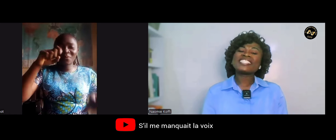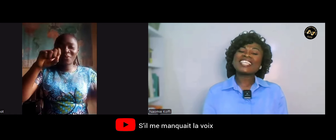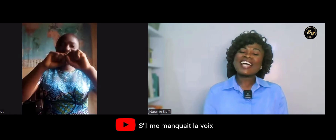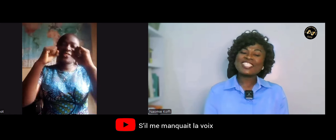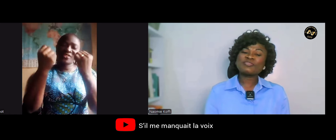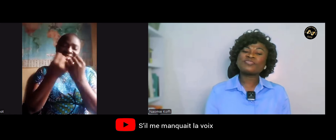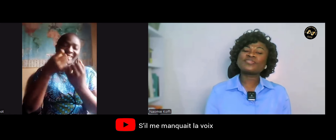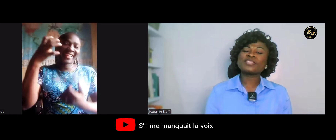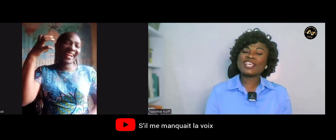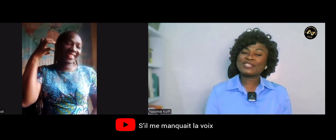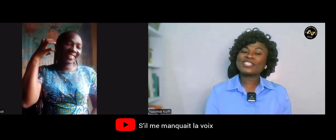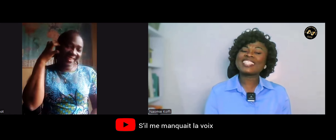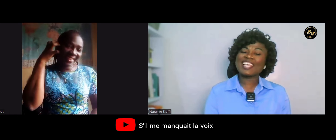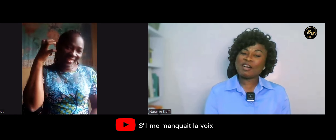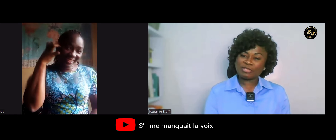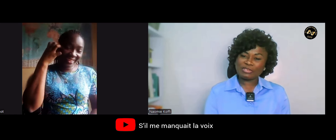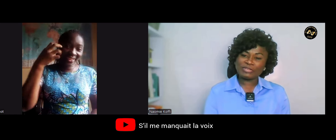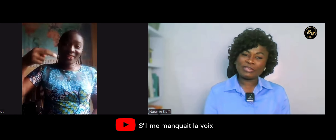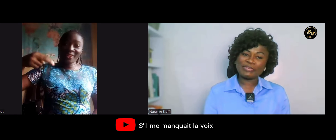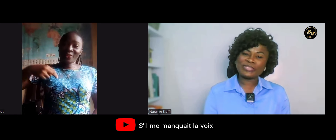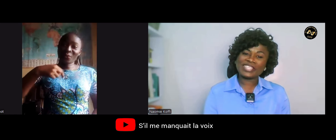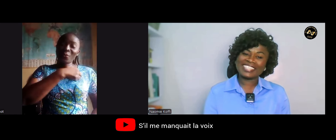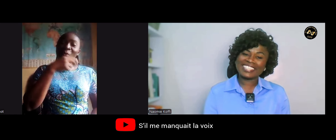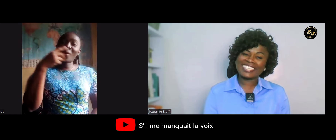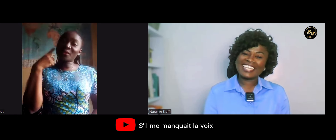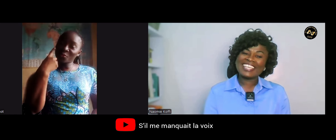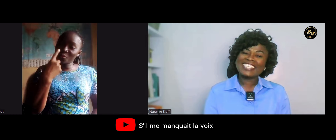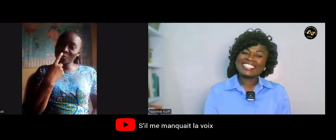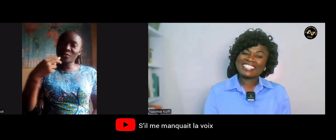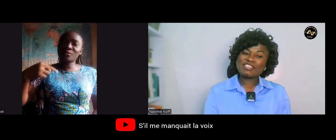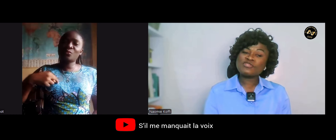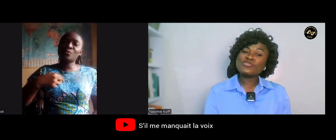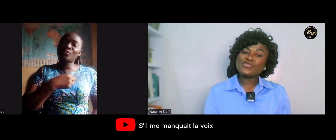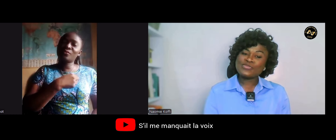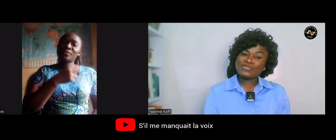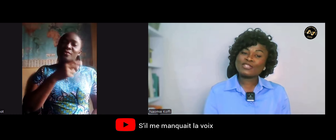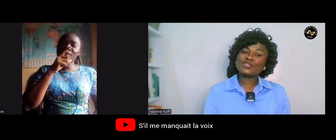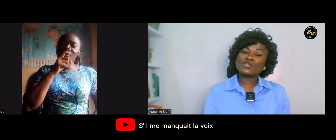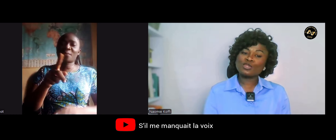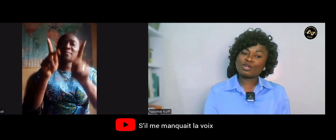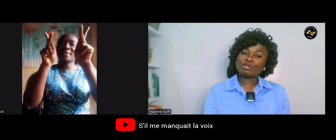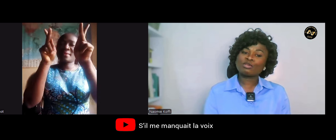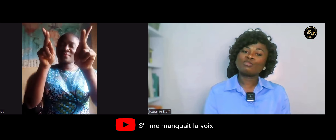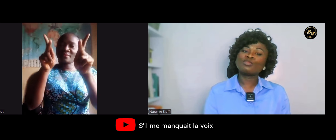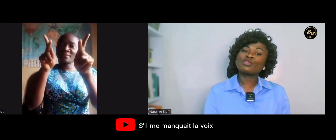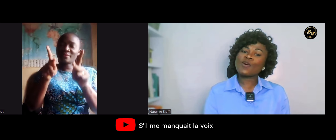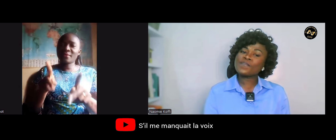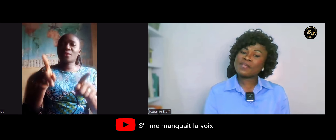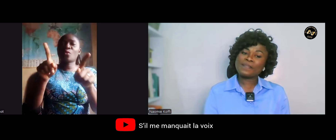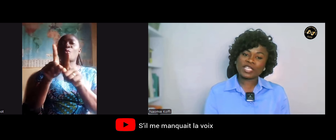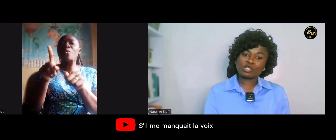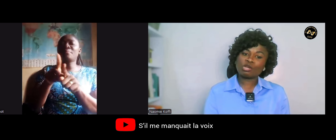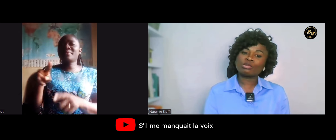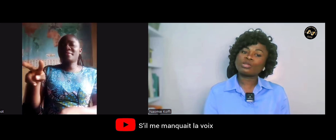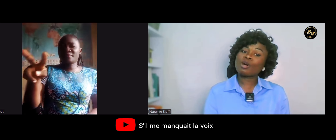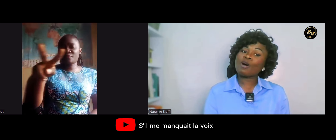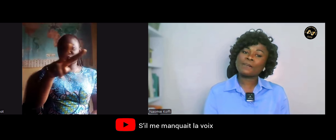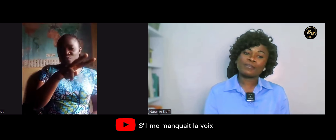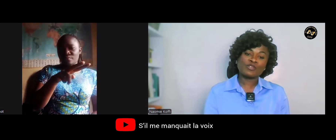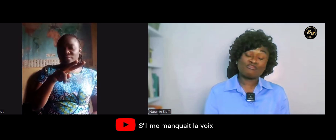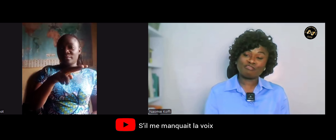Mon message pour la société entendante, c'est que nous, les sourds, nous sommes des